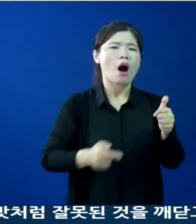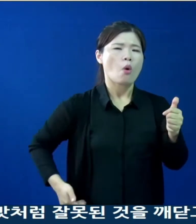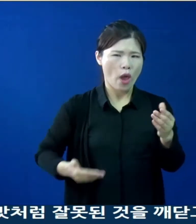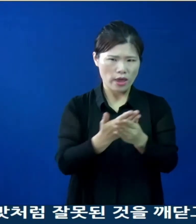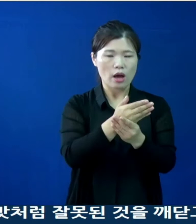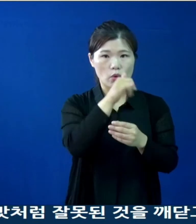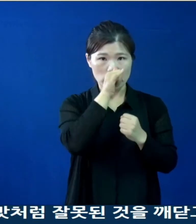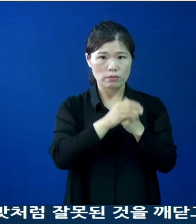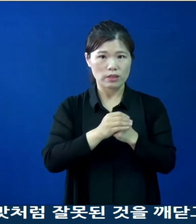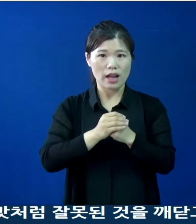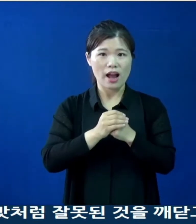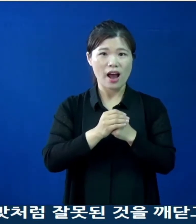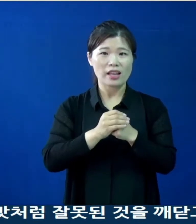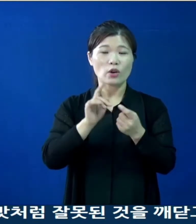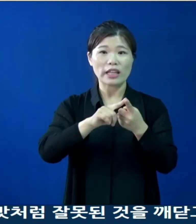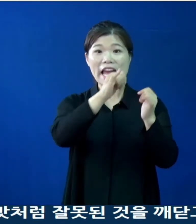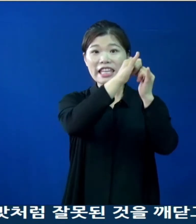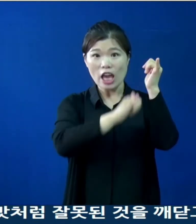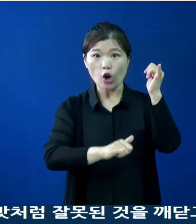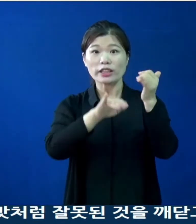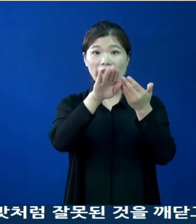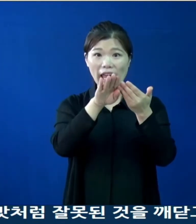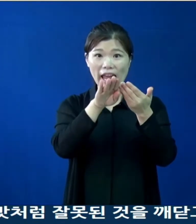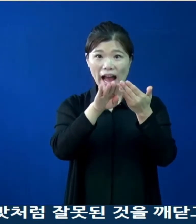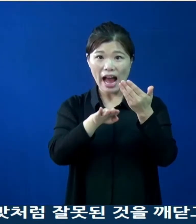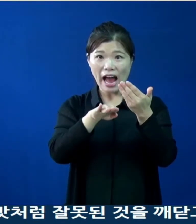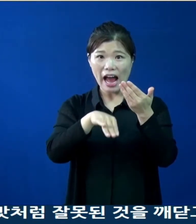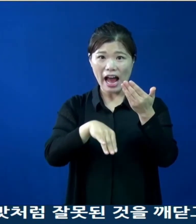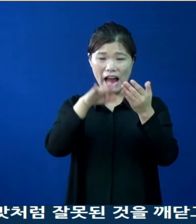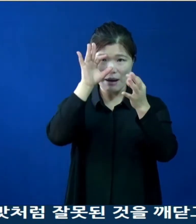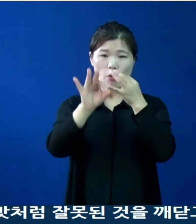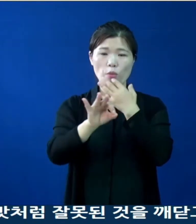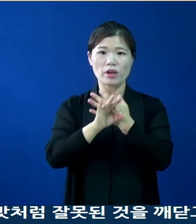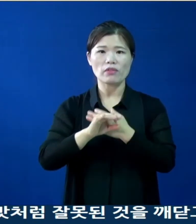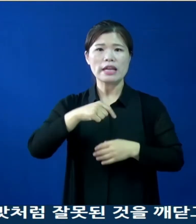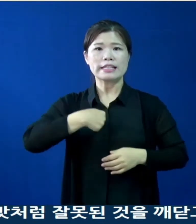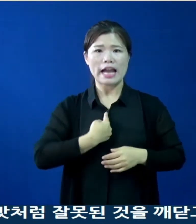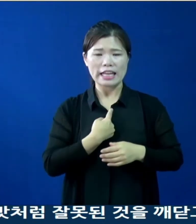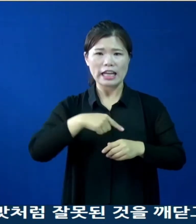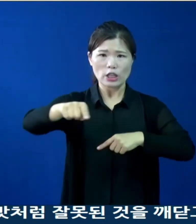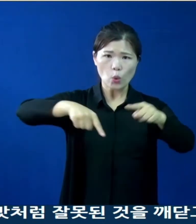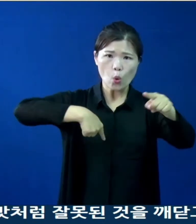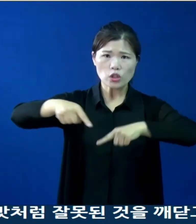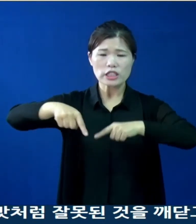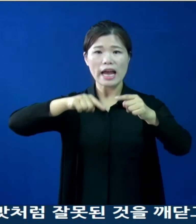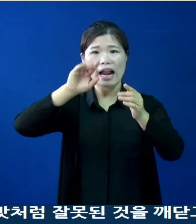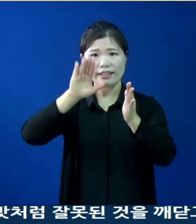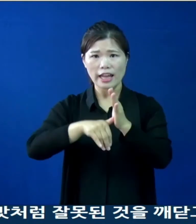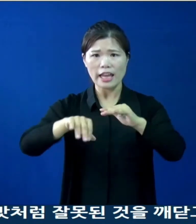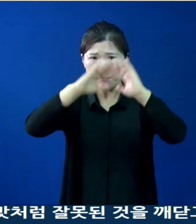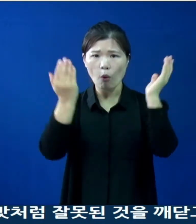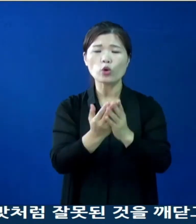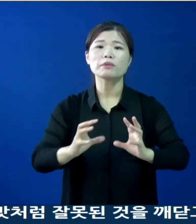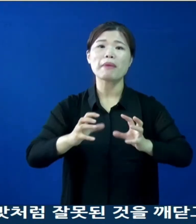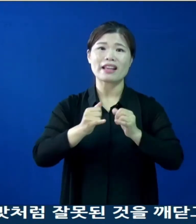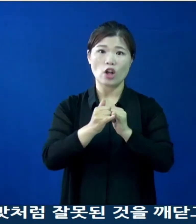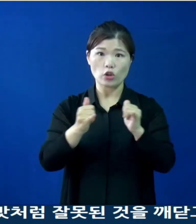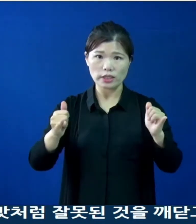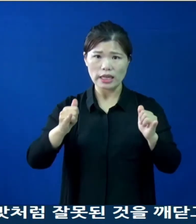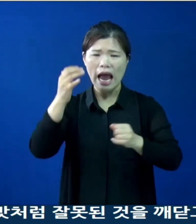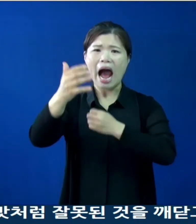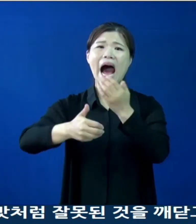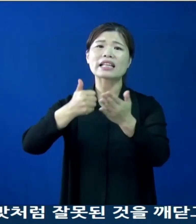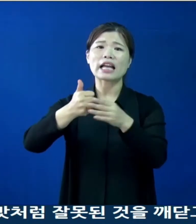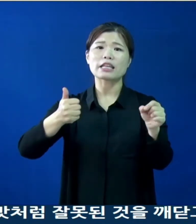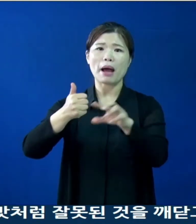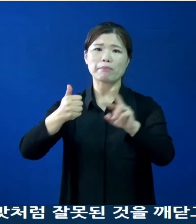쭉 기록이 되는데, 어떻게 했냐면 자기가 통치하는 영역 속에 모든 백성이 하나님께로 돌아올